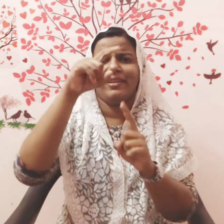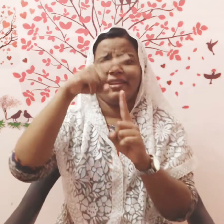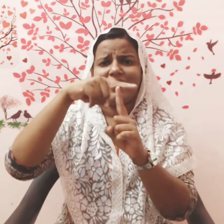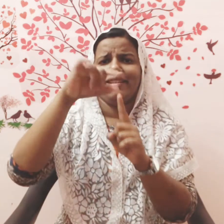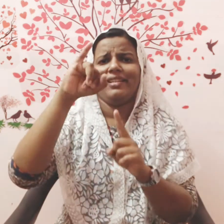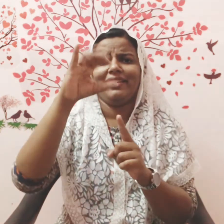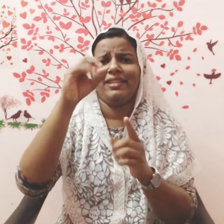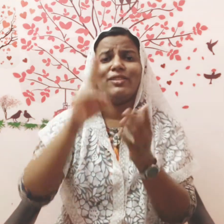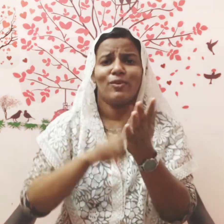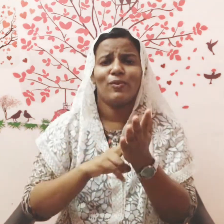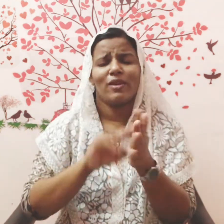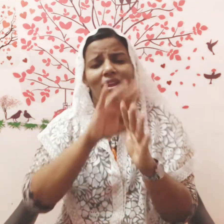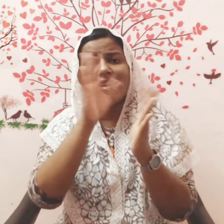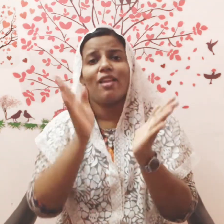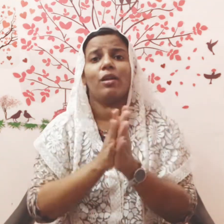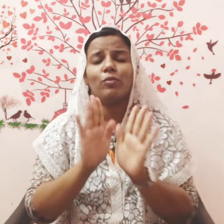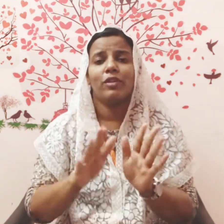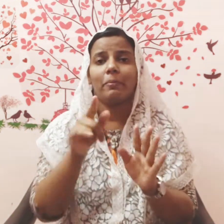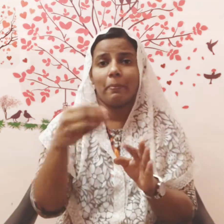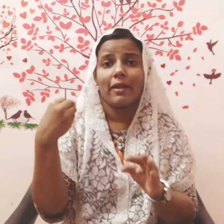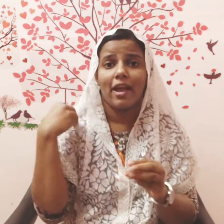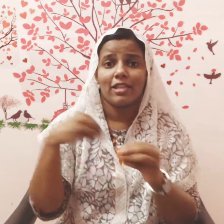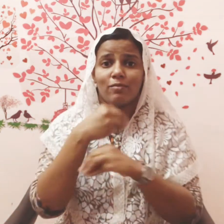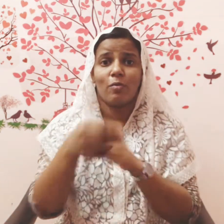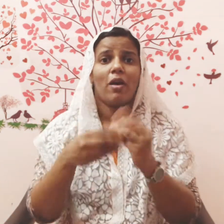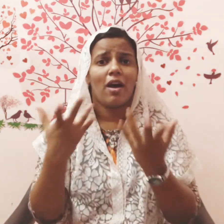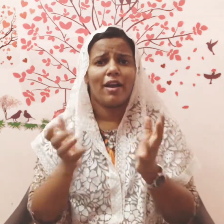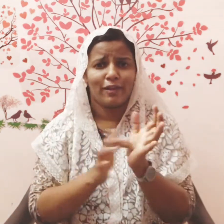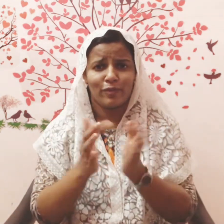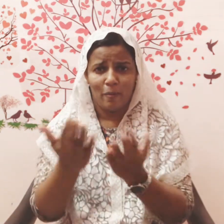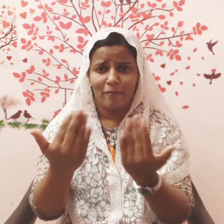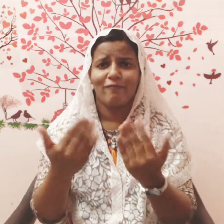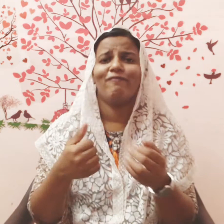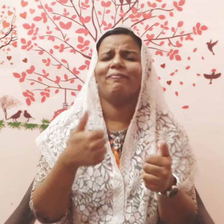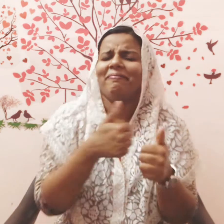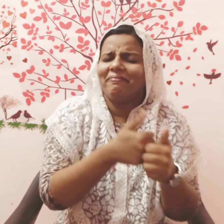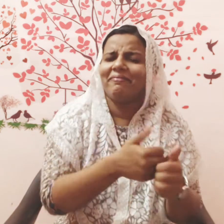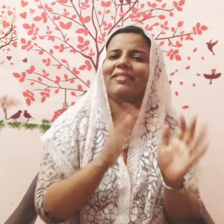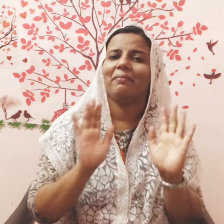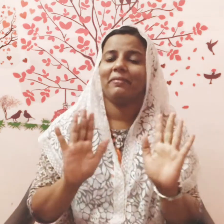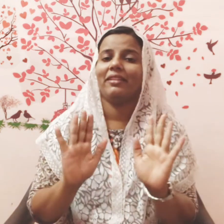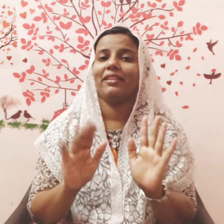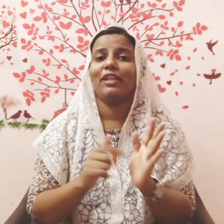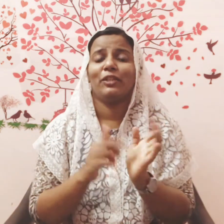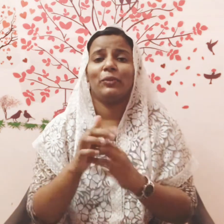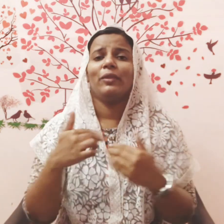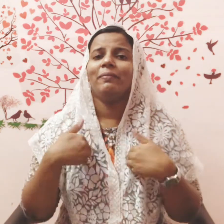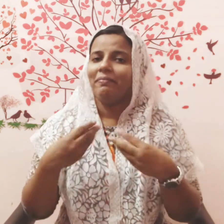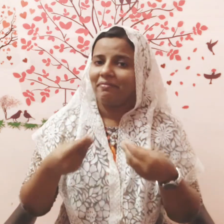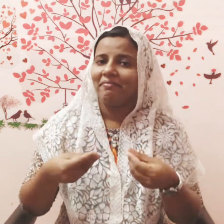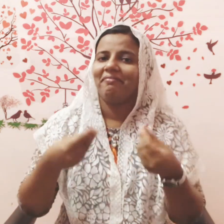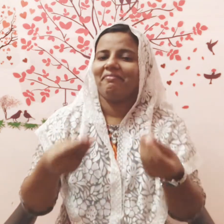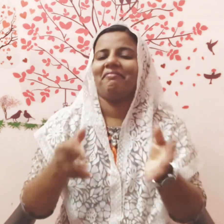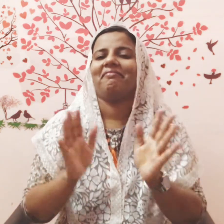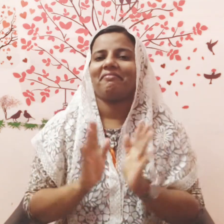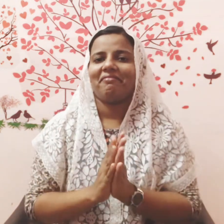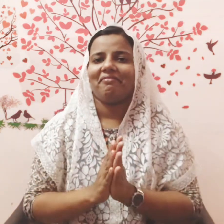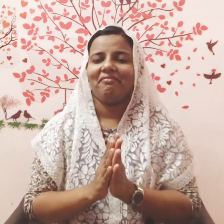കർത്താവിൻ്റെ അടുക്കലേക്ക് ആമേൻ നിങ്ങളുടെ പ്രശ്നവുമായിട്ട് വന്നാൽ മതി. അവൻ നിശ്ചയമായിട്ടും പരിഹാരം തരുന്ന കർത്താവാണ്. സ്തോത്രം. തനിക്കുള്ളതൊക്കെയും